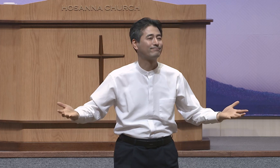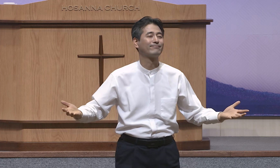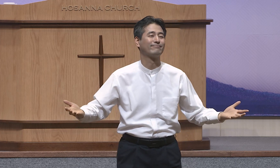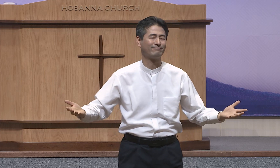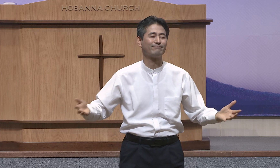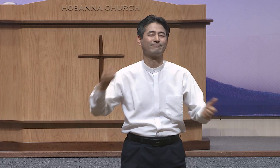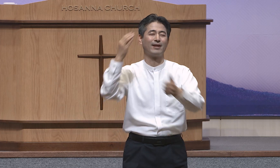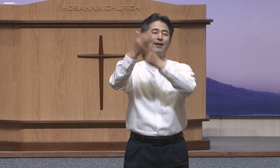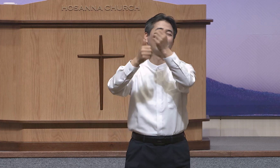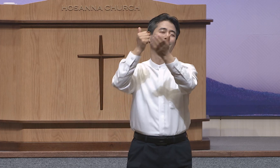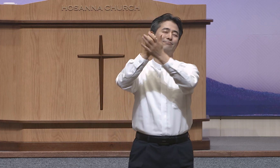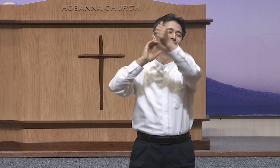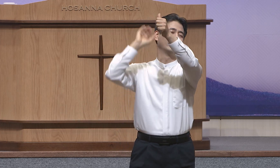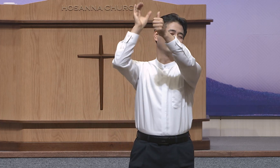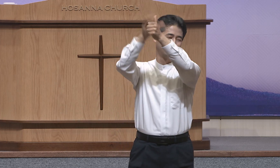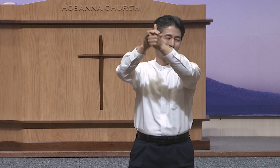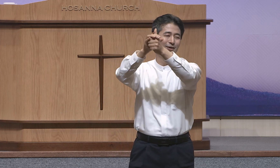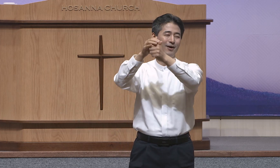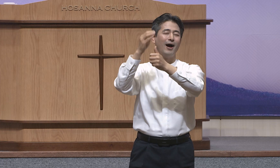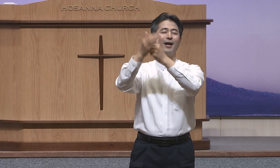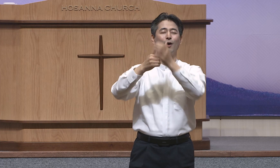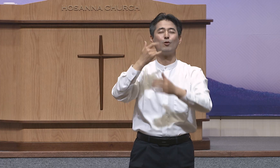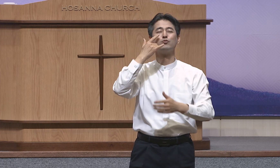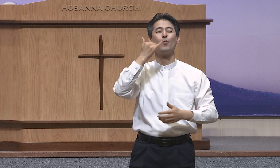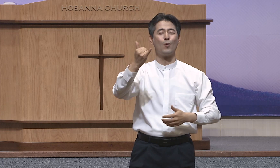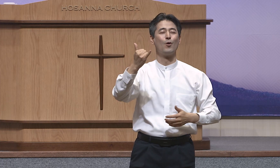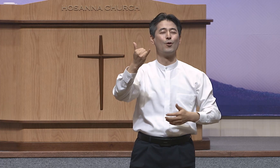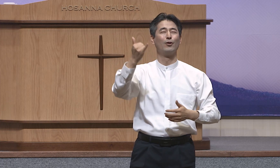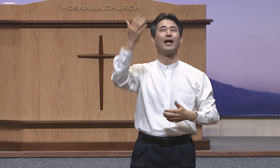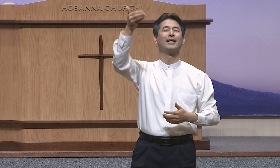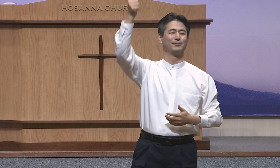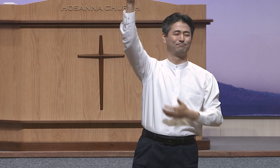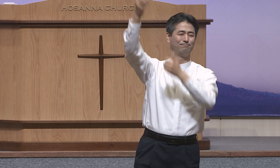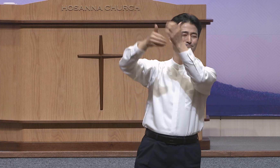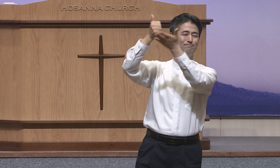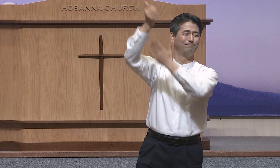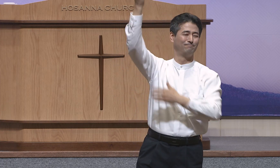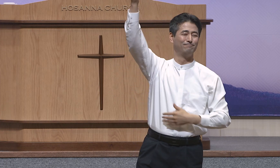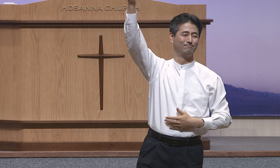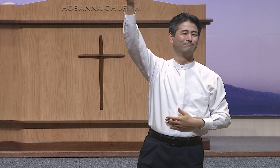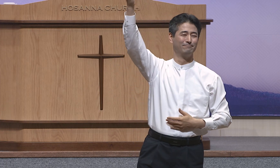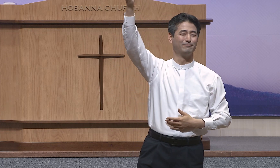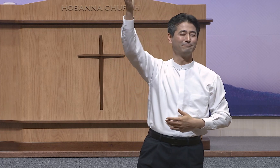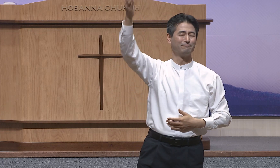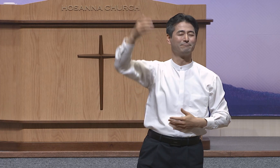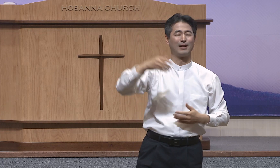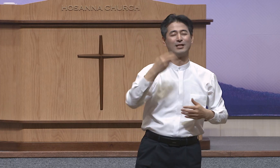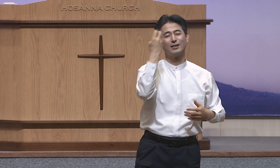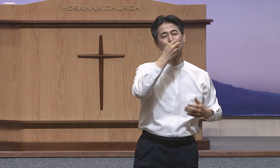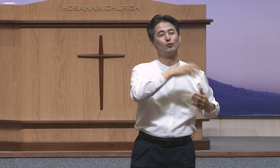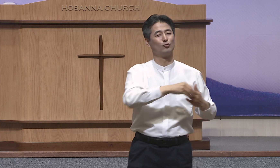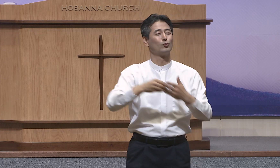있고 어떻게 살아가야 될지 모를 때 하나님께서 저의 부모가 되시고